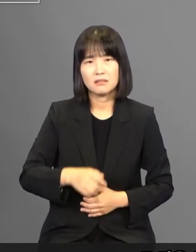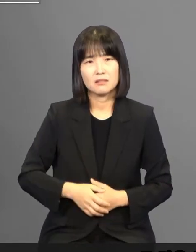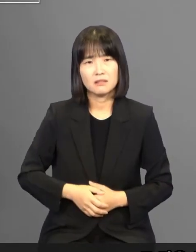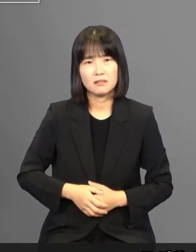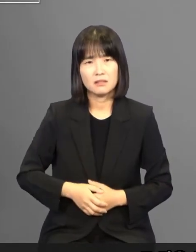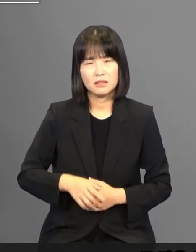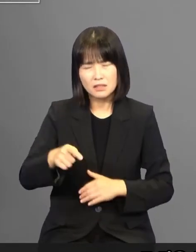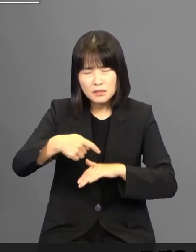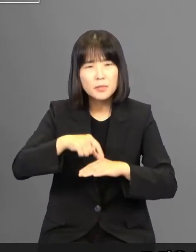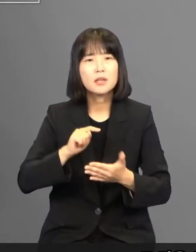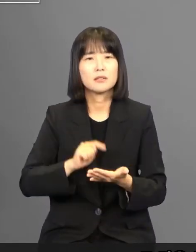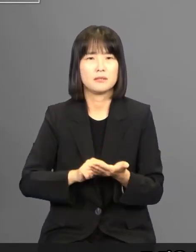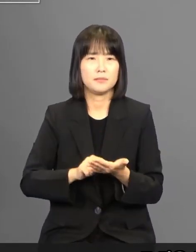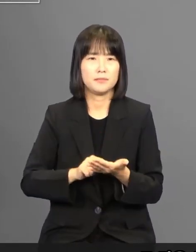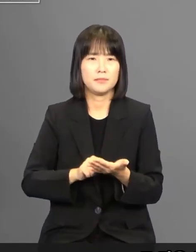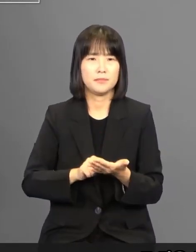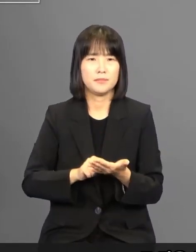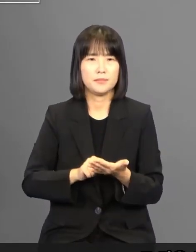마음.